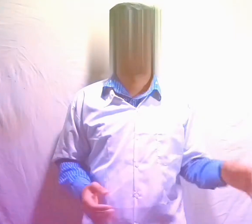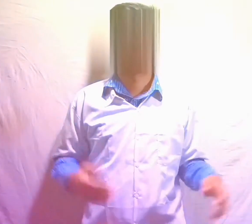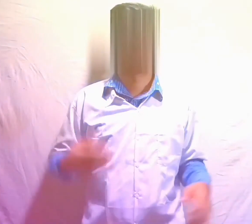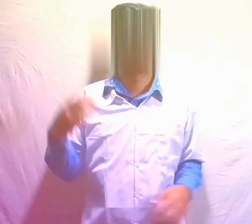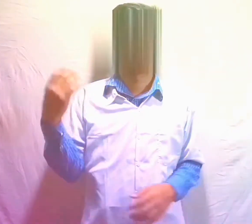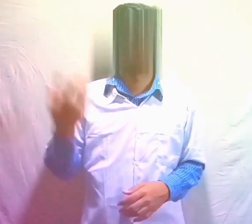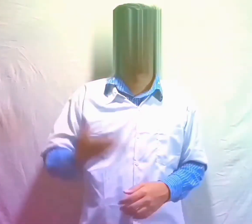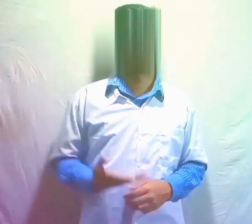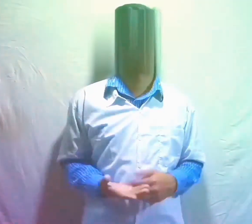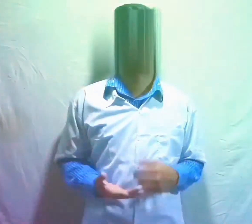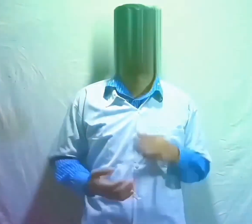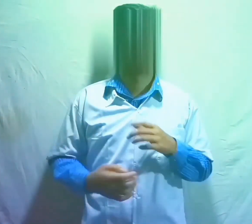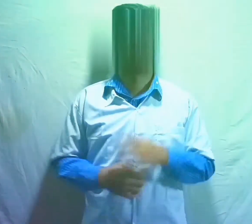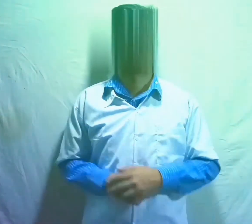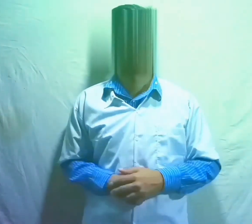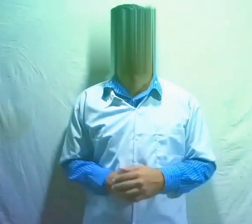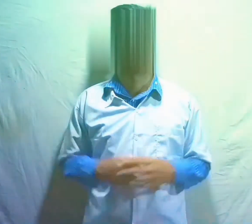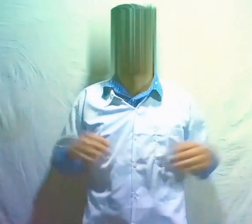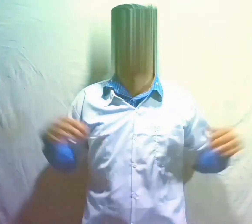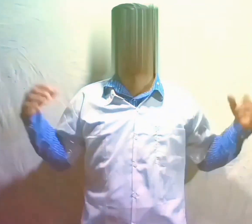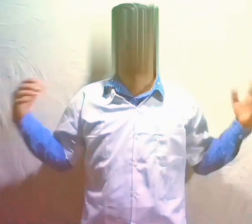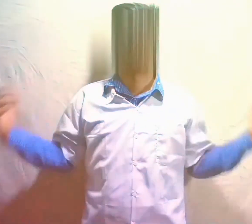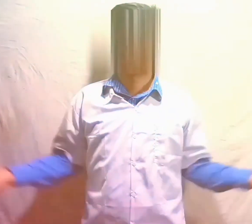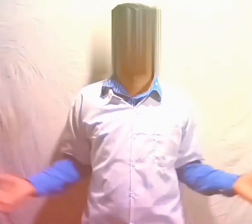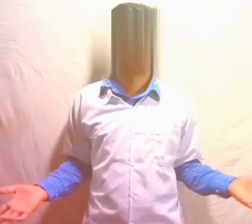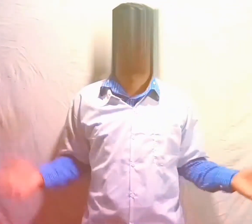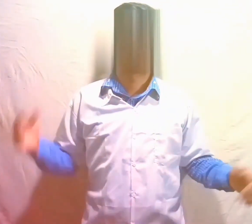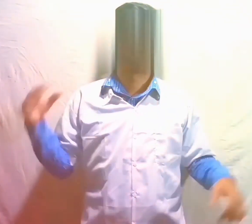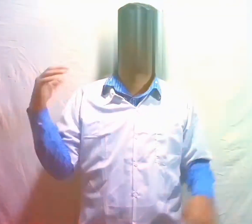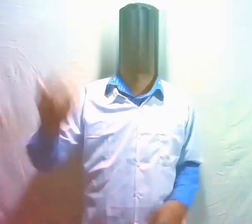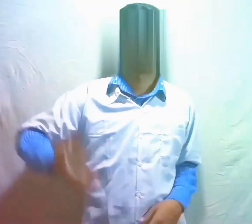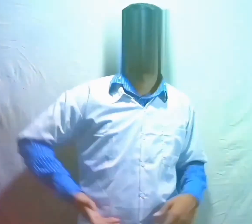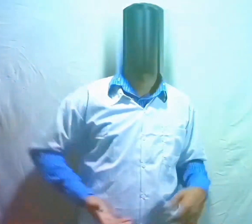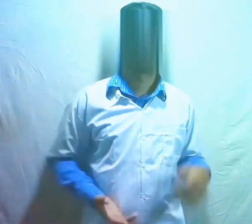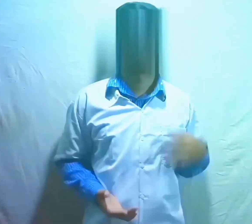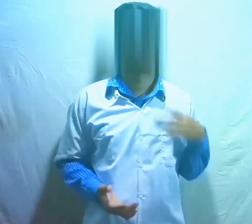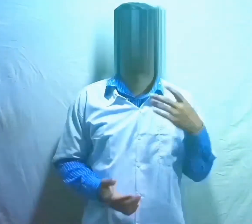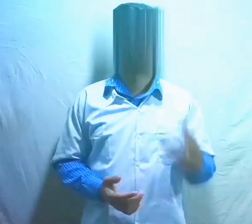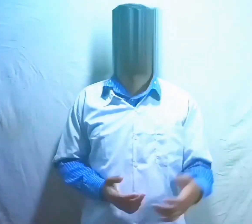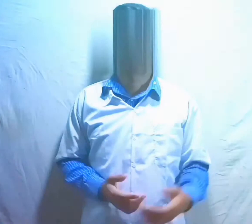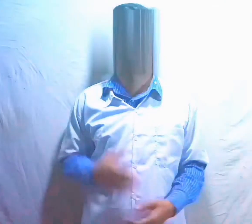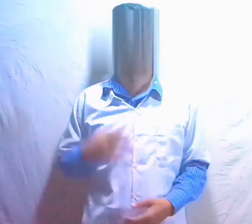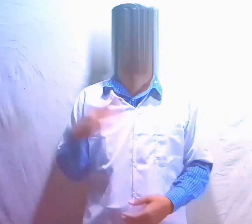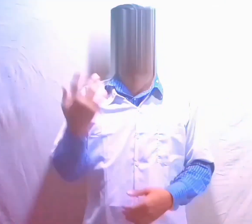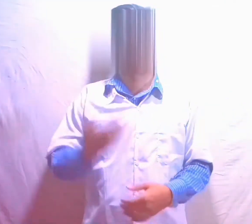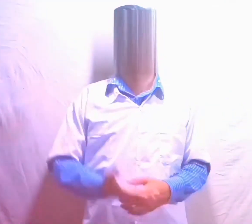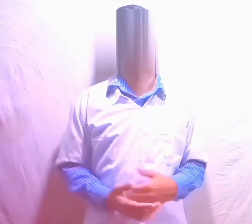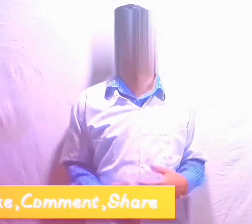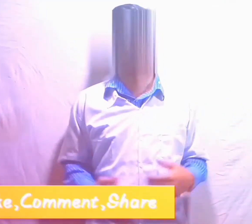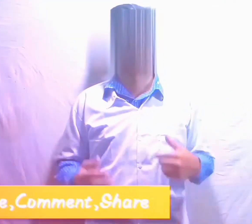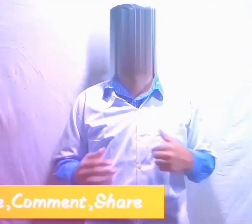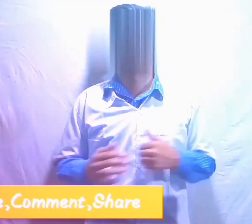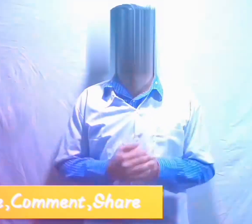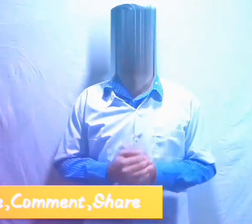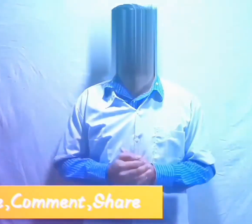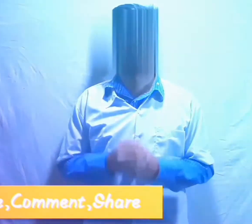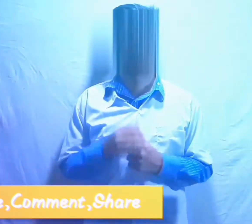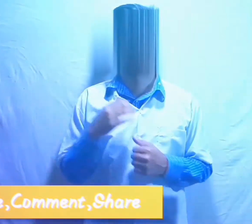হালকা গরম করবেন, এরপর তাতে অর্শগন্ধা গুঁড়া মিক্স করে নিন ভালোভাবে, তারপর তাতে চিনি